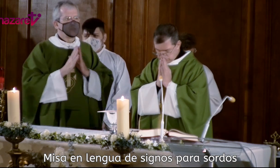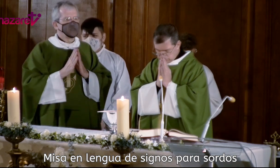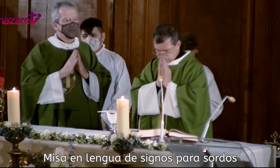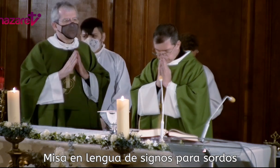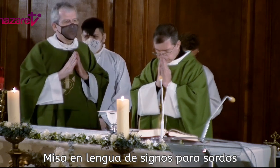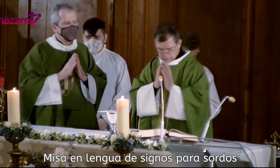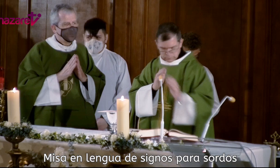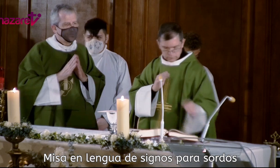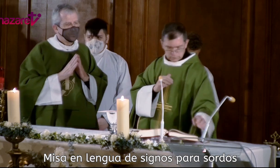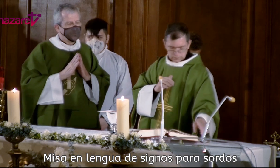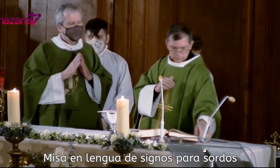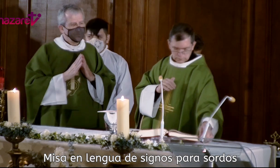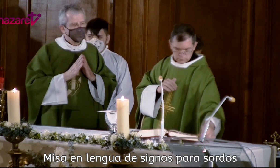Iglesia.